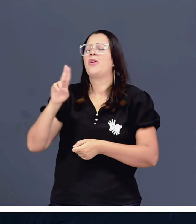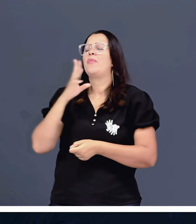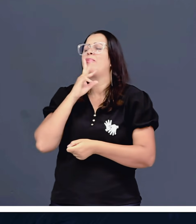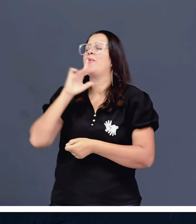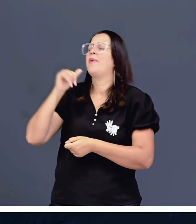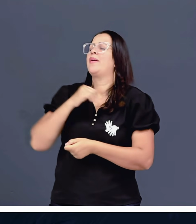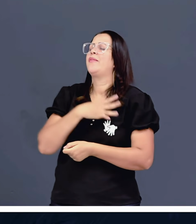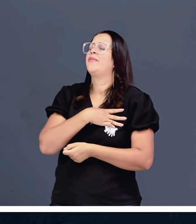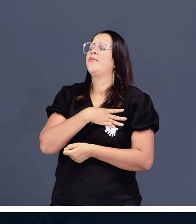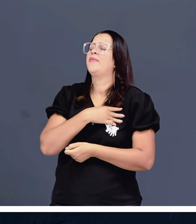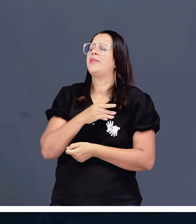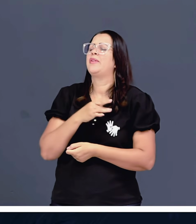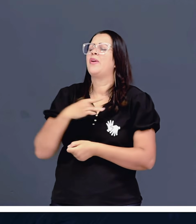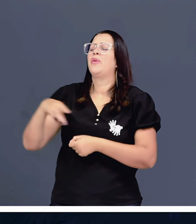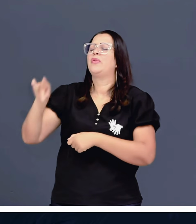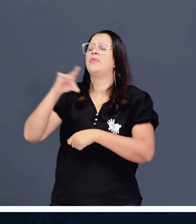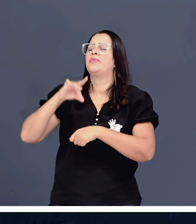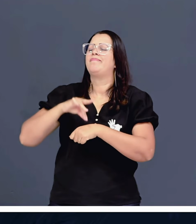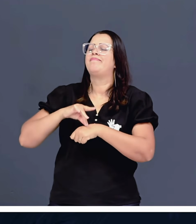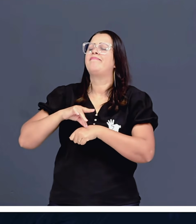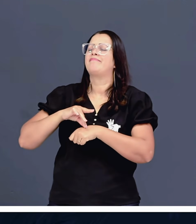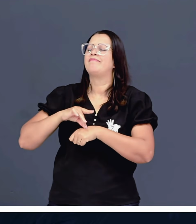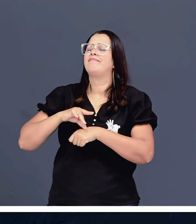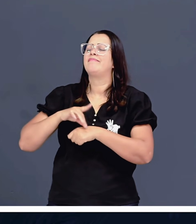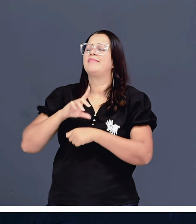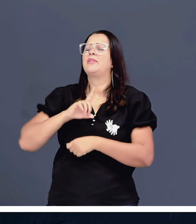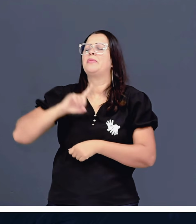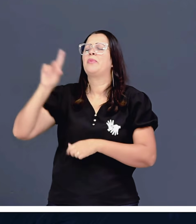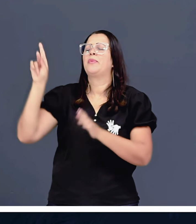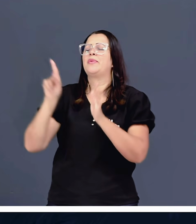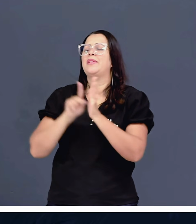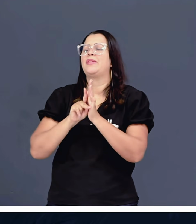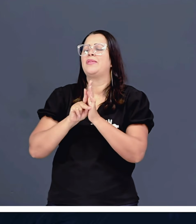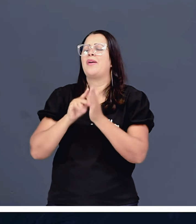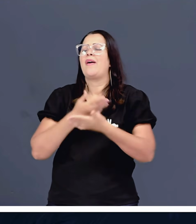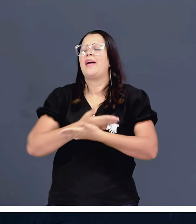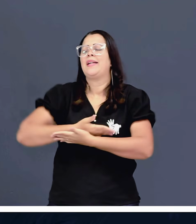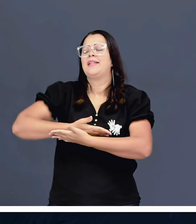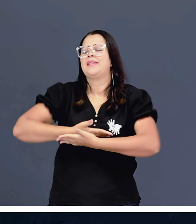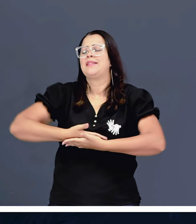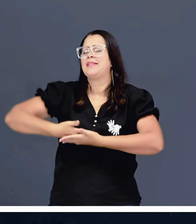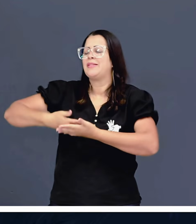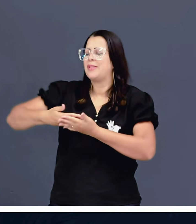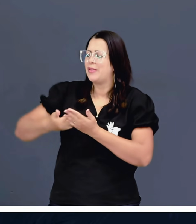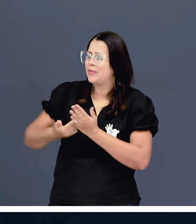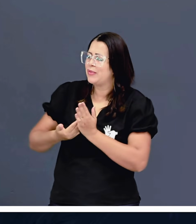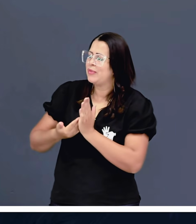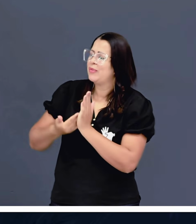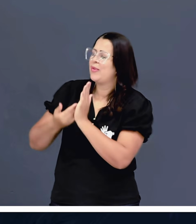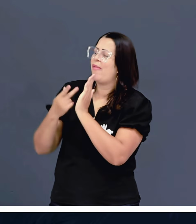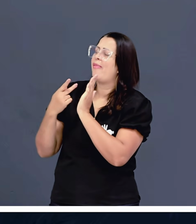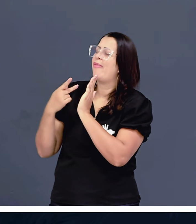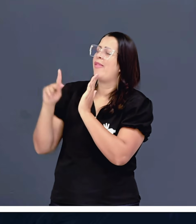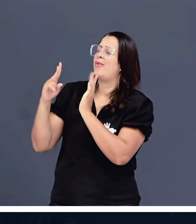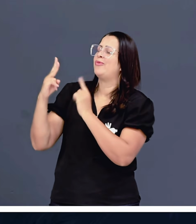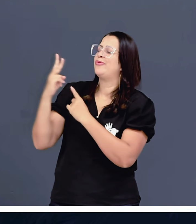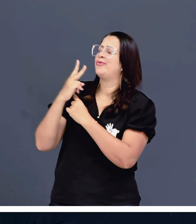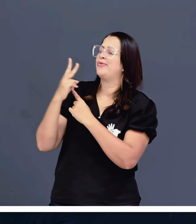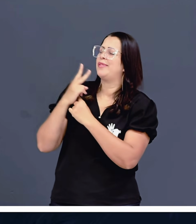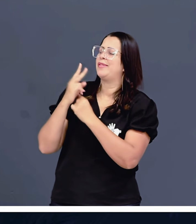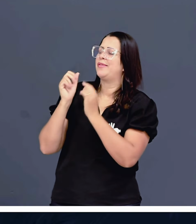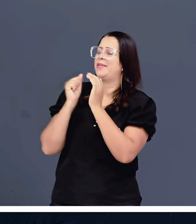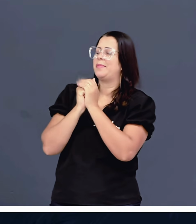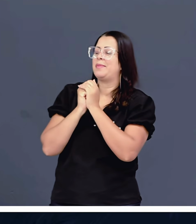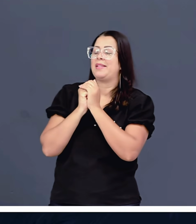do Filho, do Espírito Santo de Deus, entregando-o aos teus cuidados. Amém